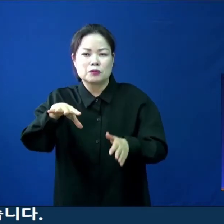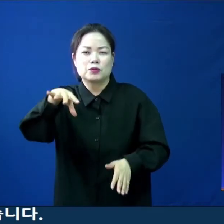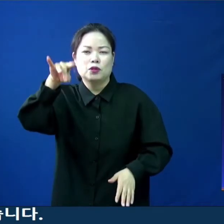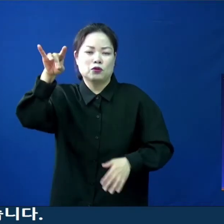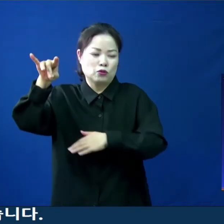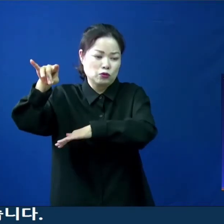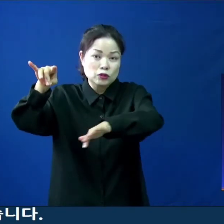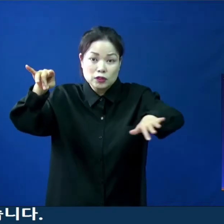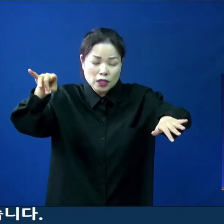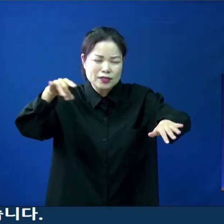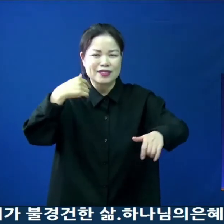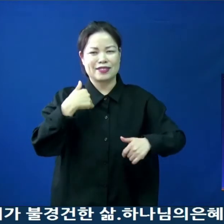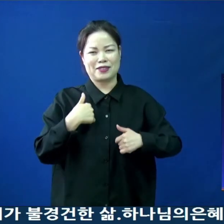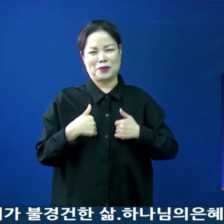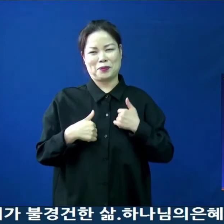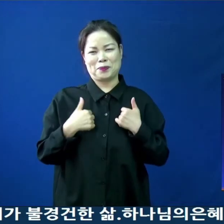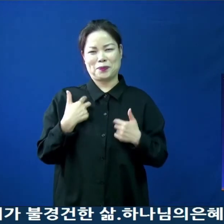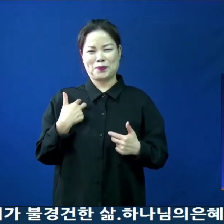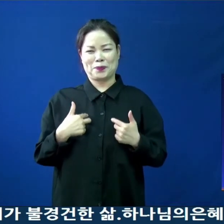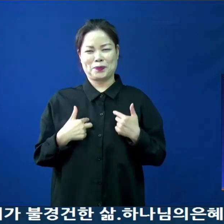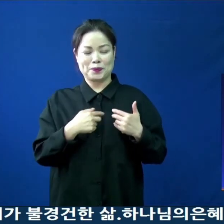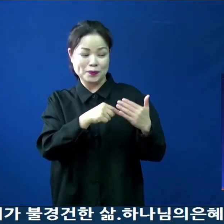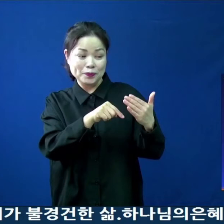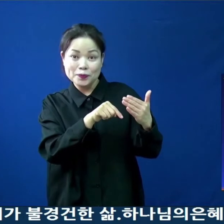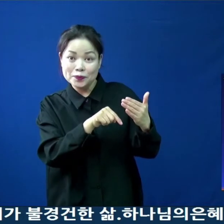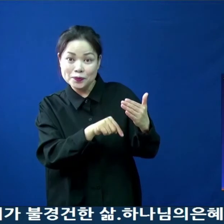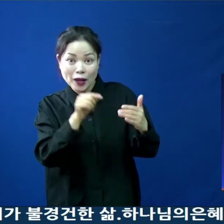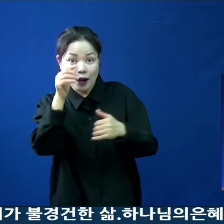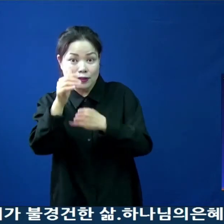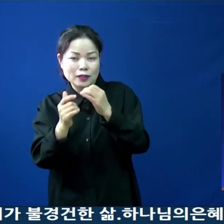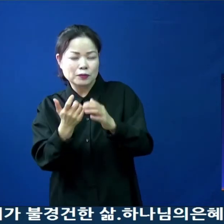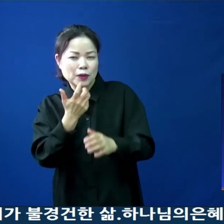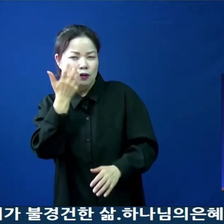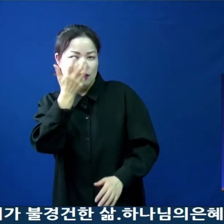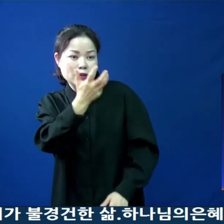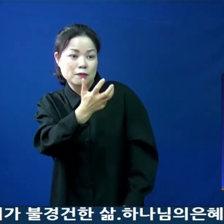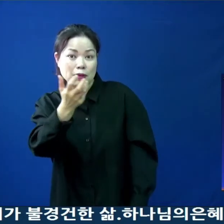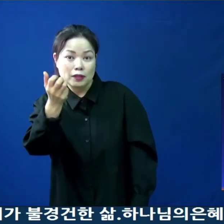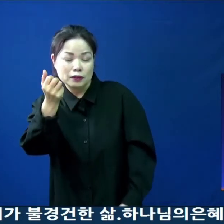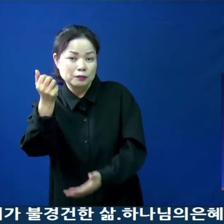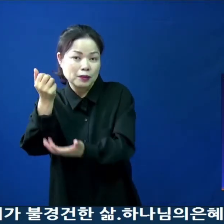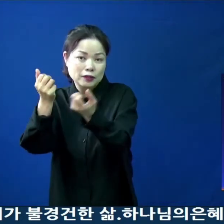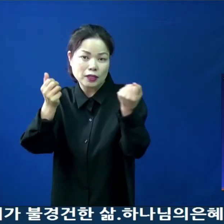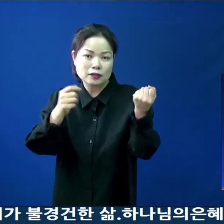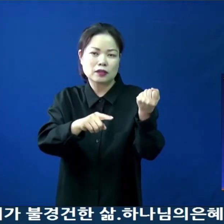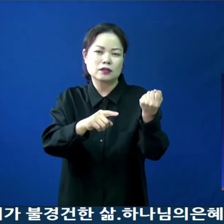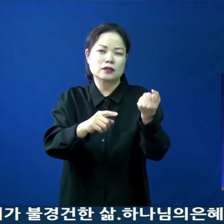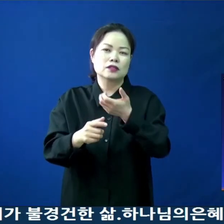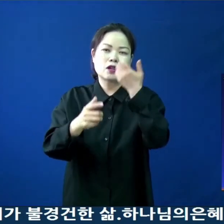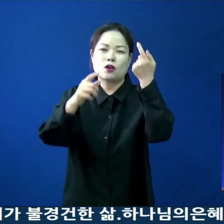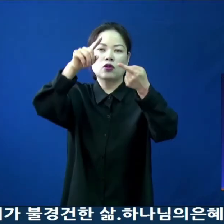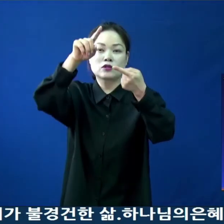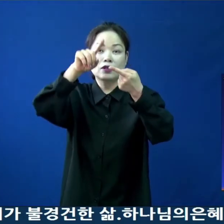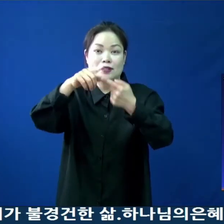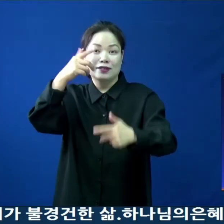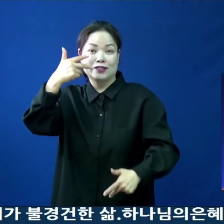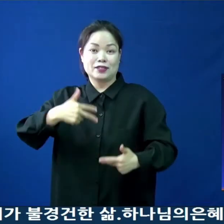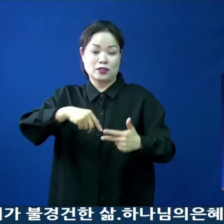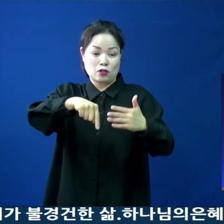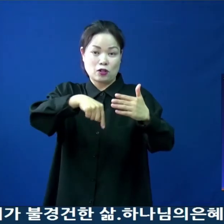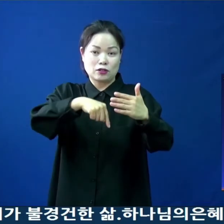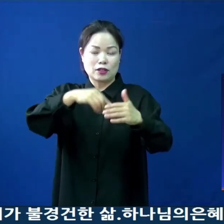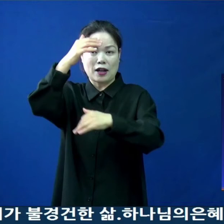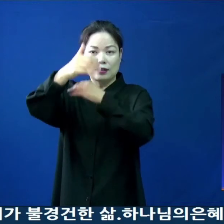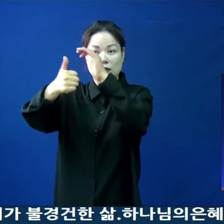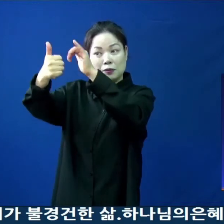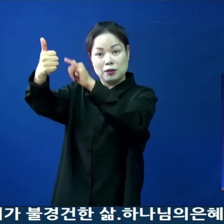우리가 기쁨과 즐거움 가운데 하나님의 영을 받아서 그 영을 따라서 즐거움 가운데 하나님을